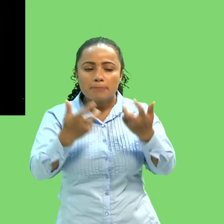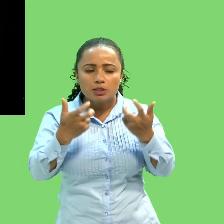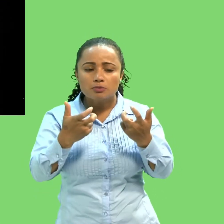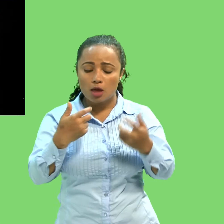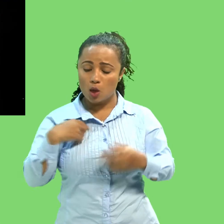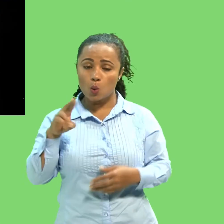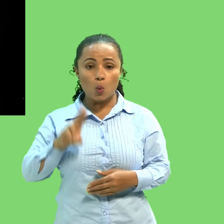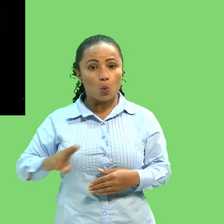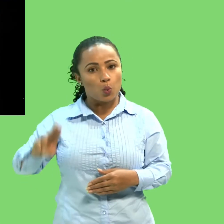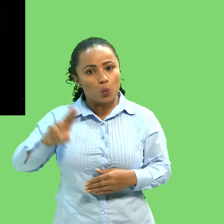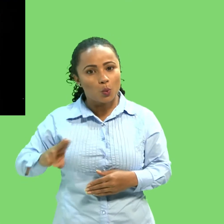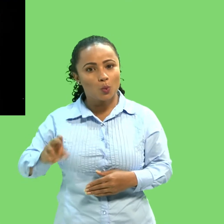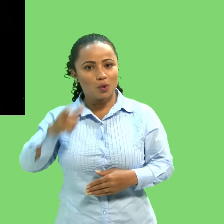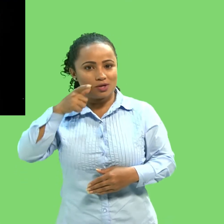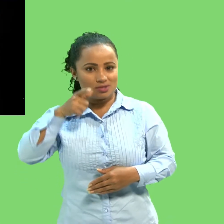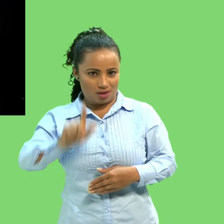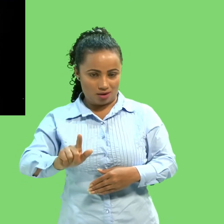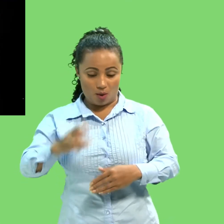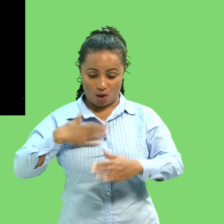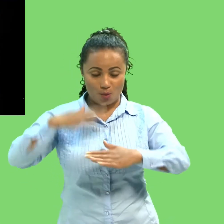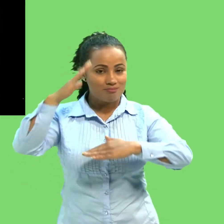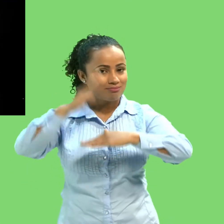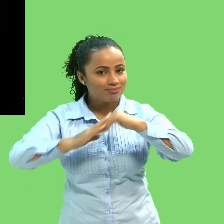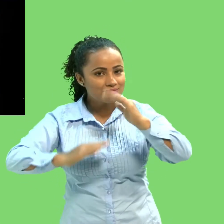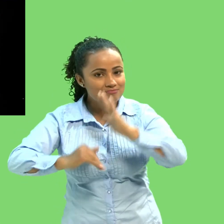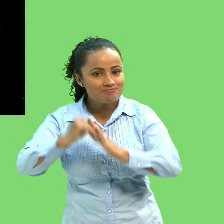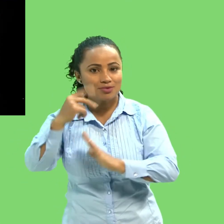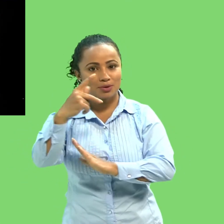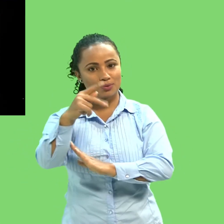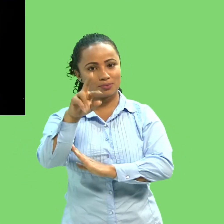de uso, que é a prática da língua, certo?